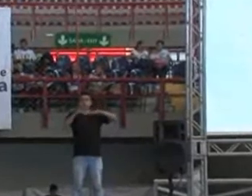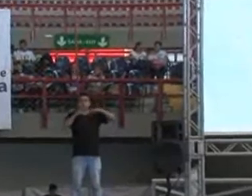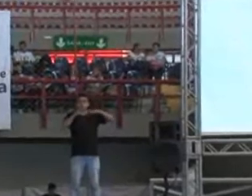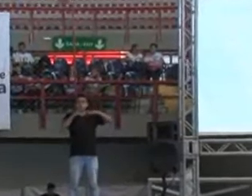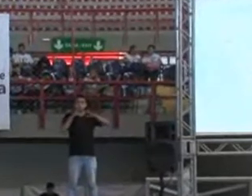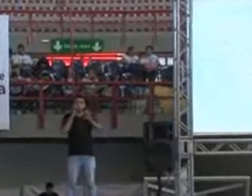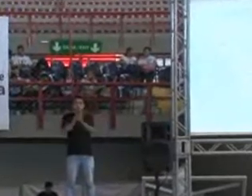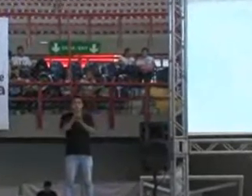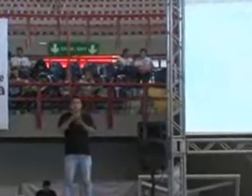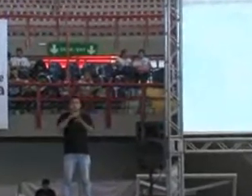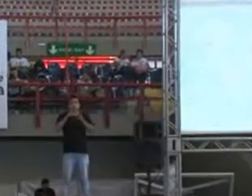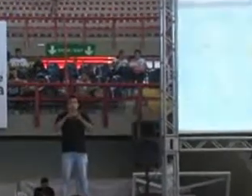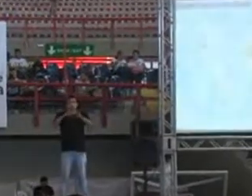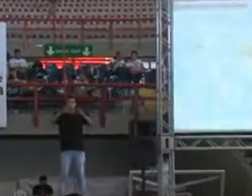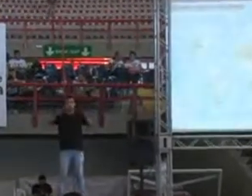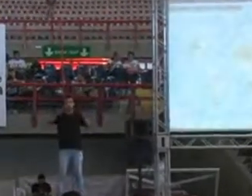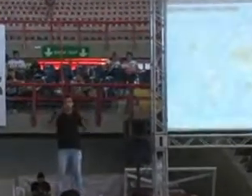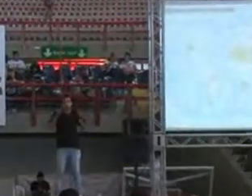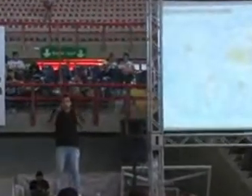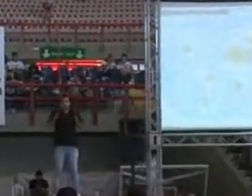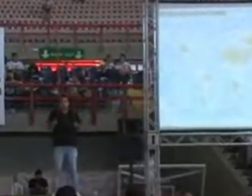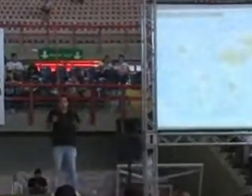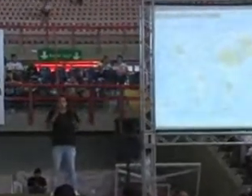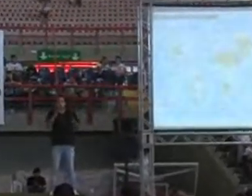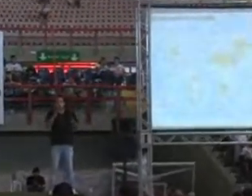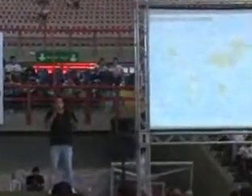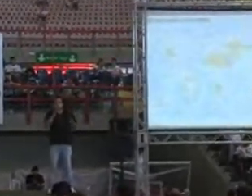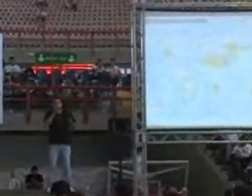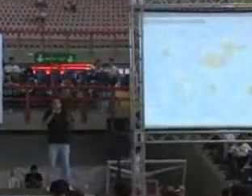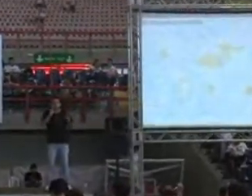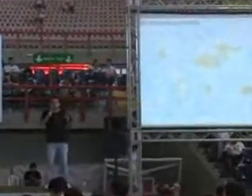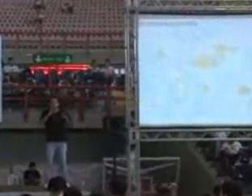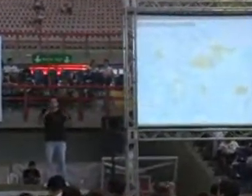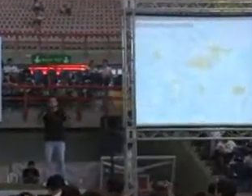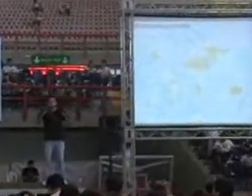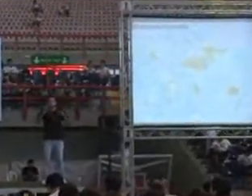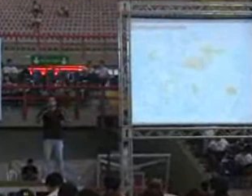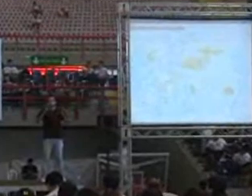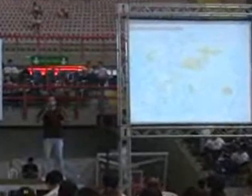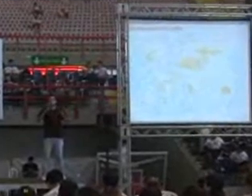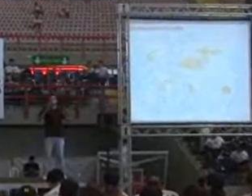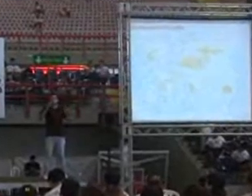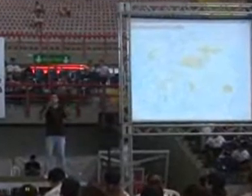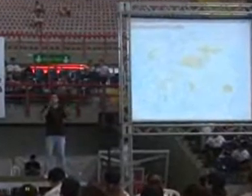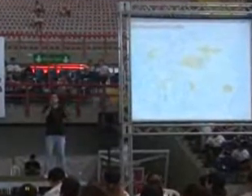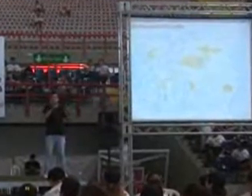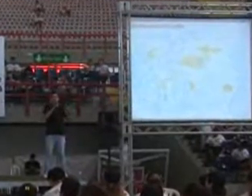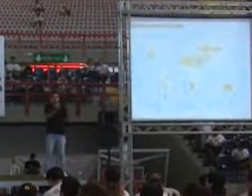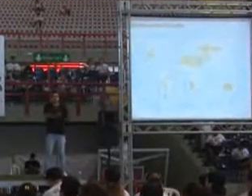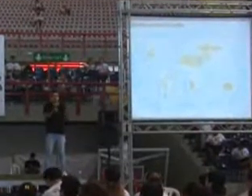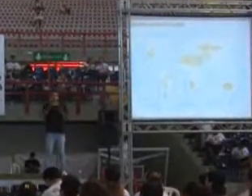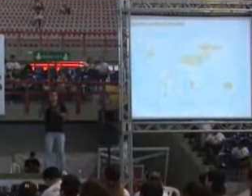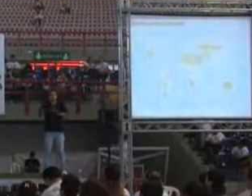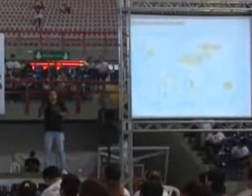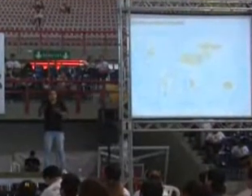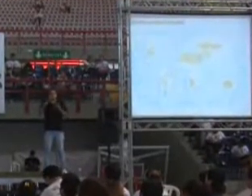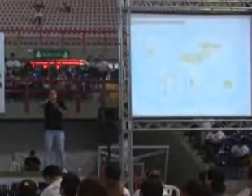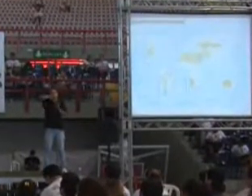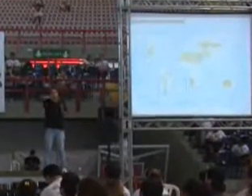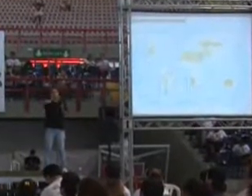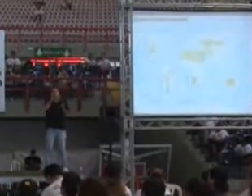existe uma diferença de densidade de águas. Professor, e o que pode alterar essa